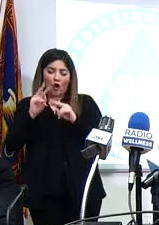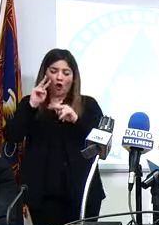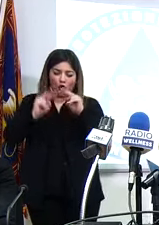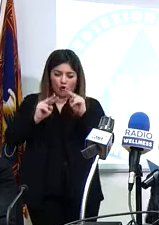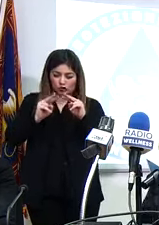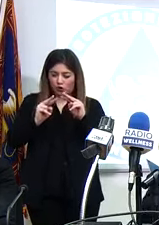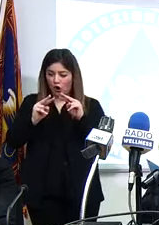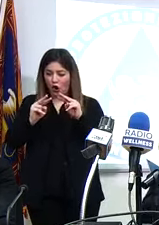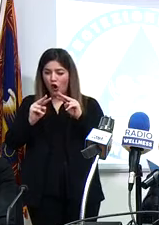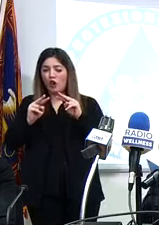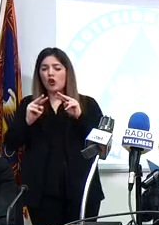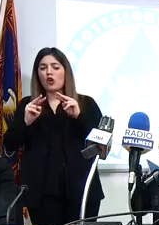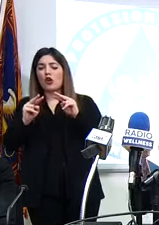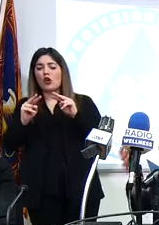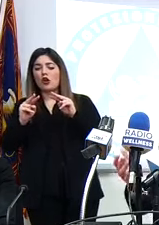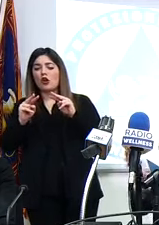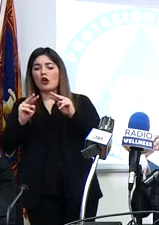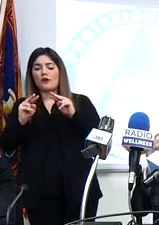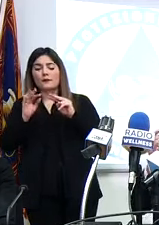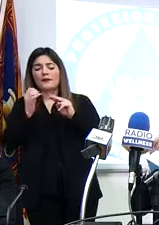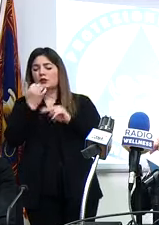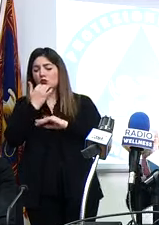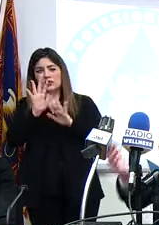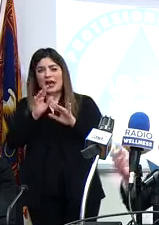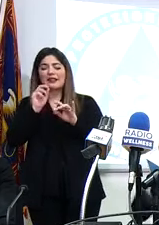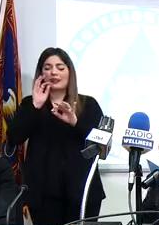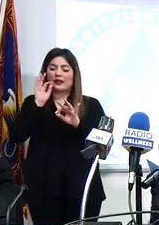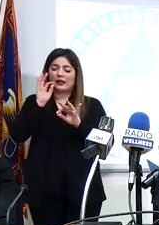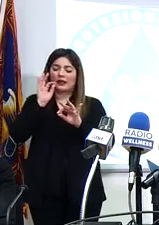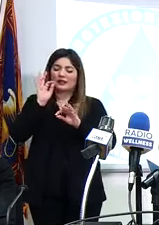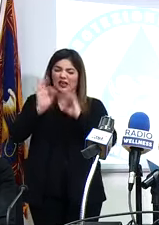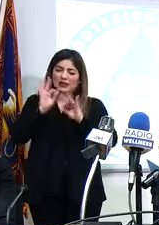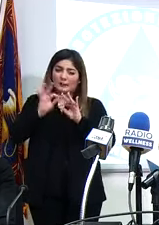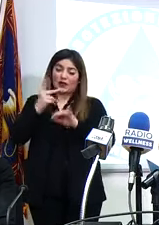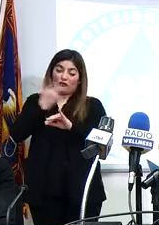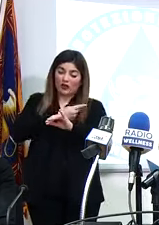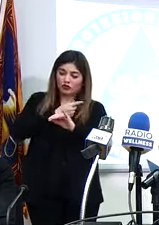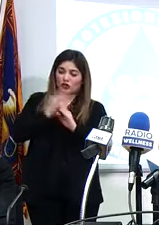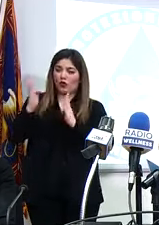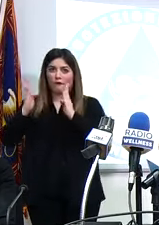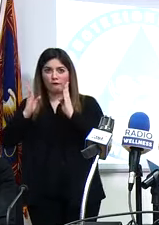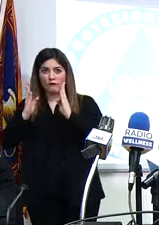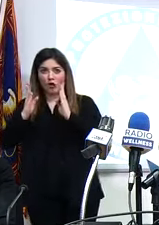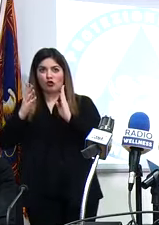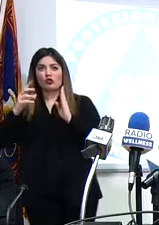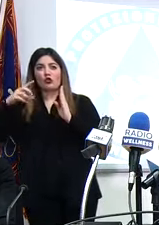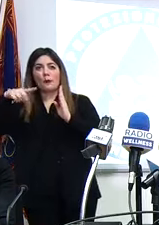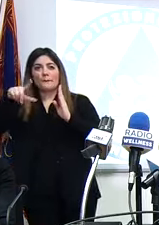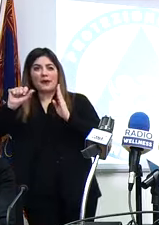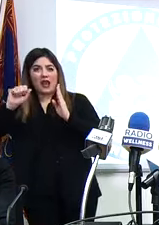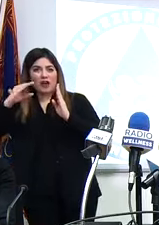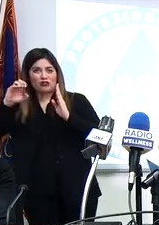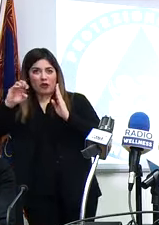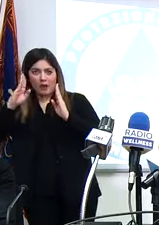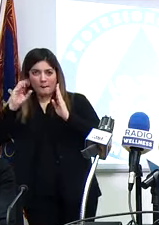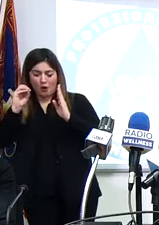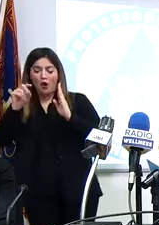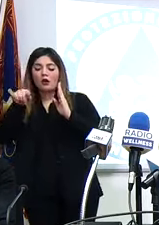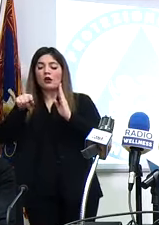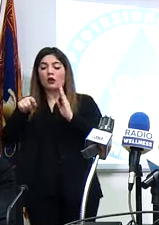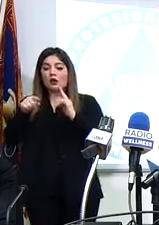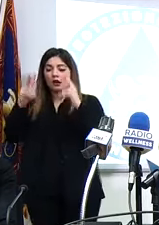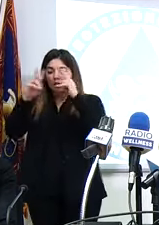placebo, trattamento vaccino verso placebo, quello che bisogna fare, ecco,